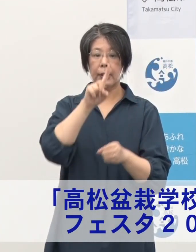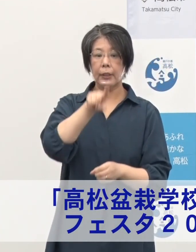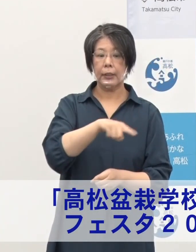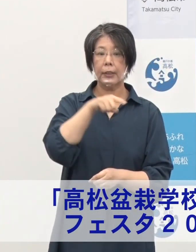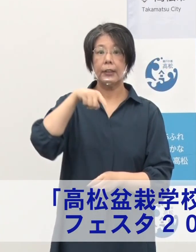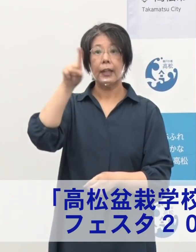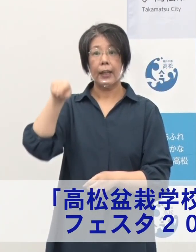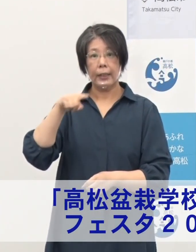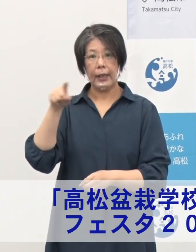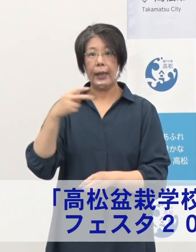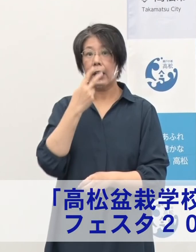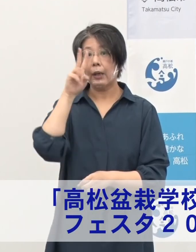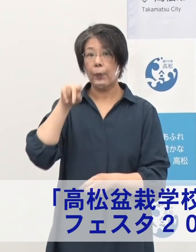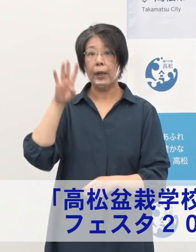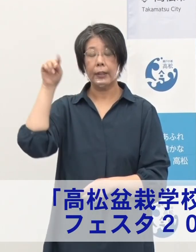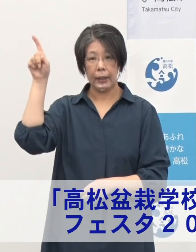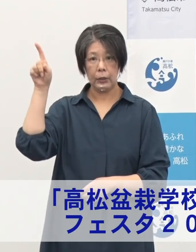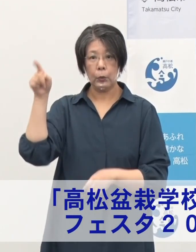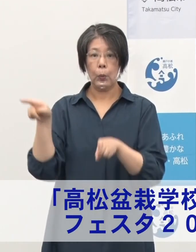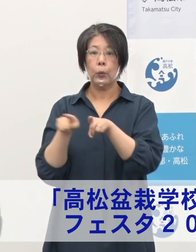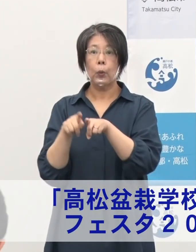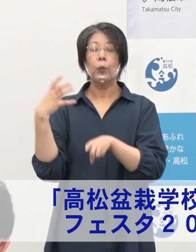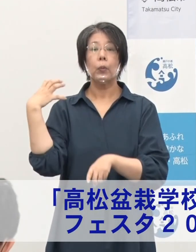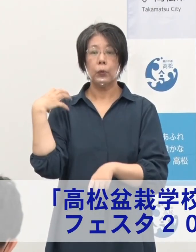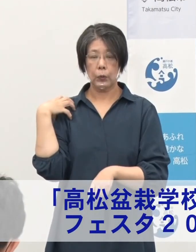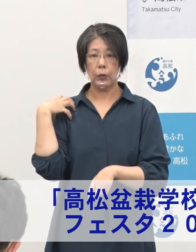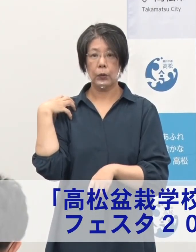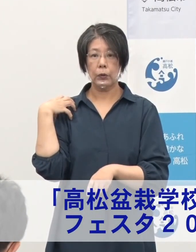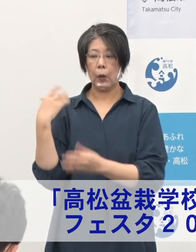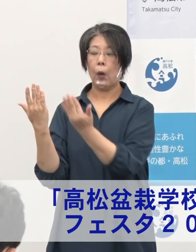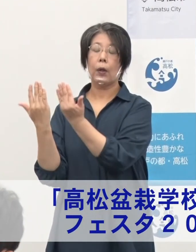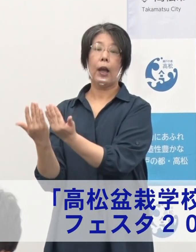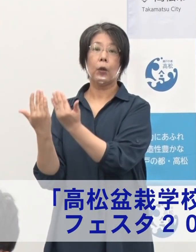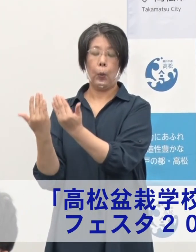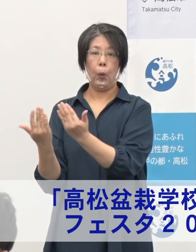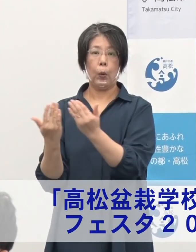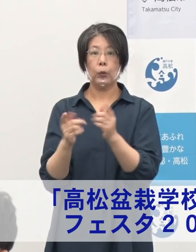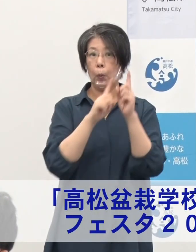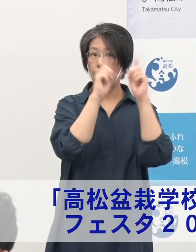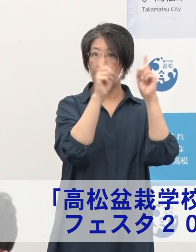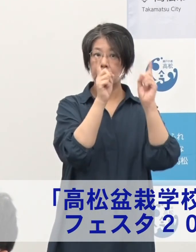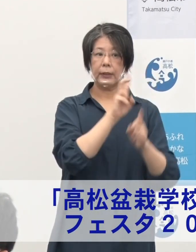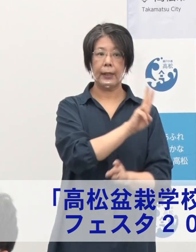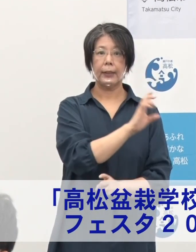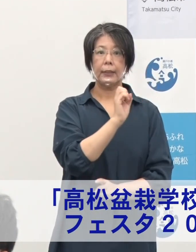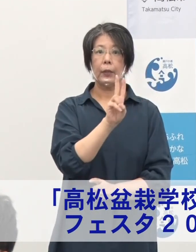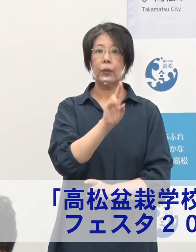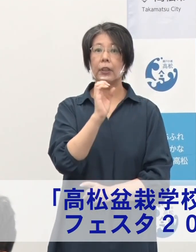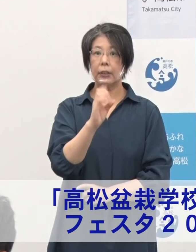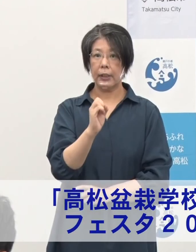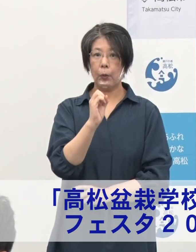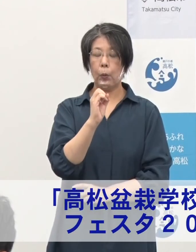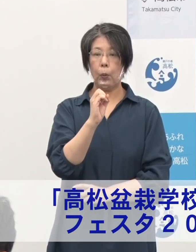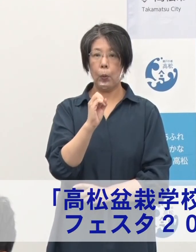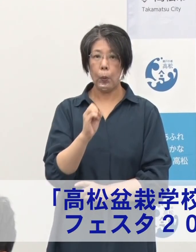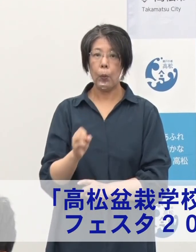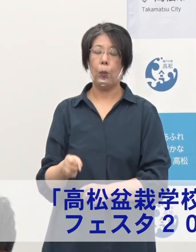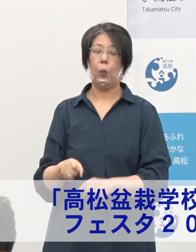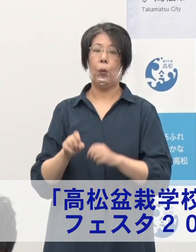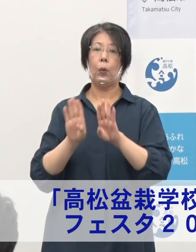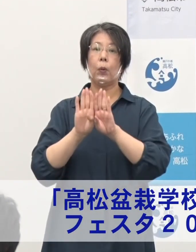高松盆栽学校およびたく松盆栽の外フェスター2020を実施することとなりまし